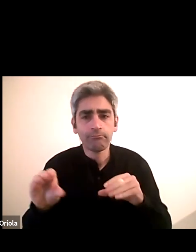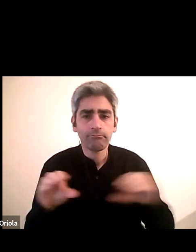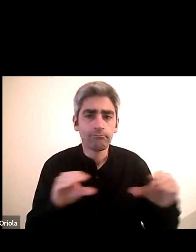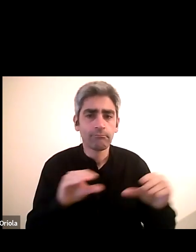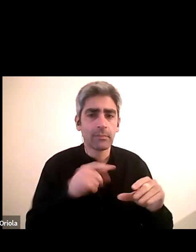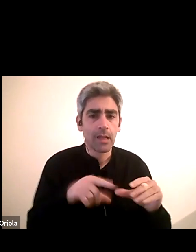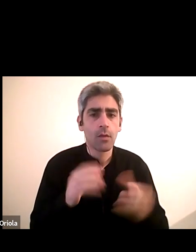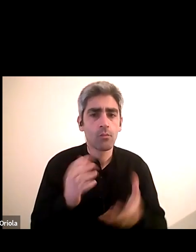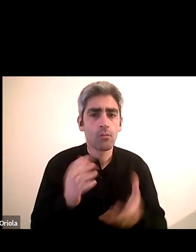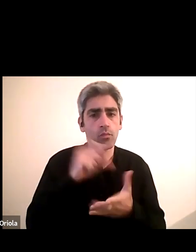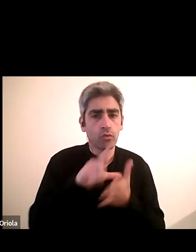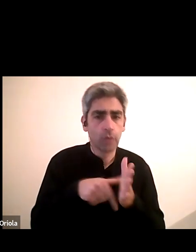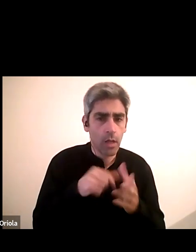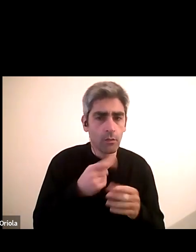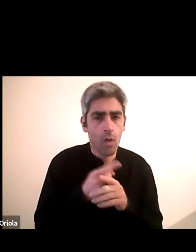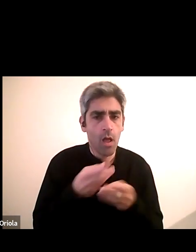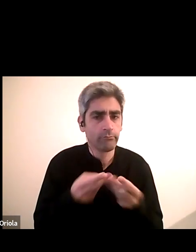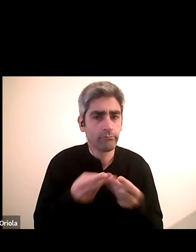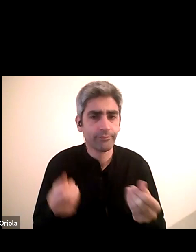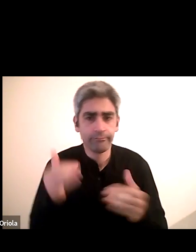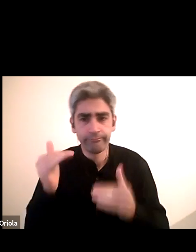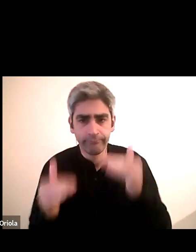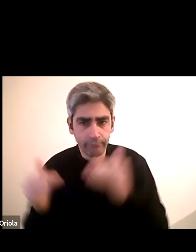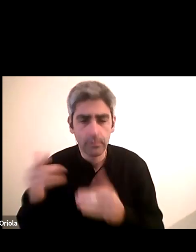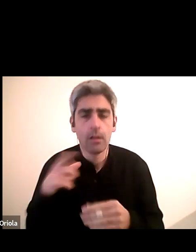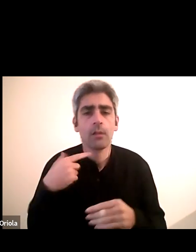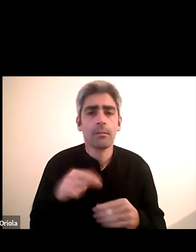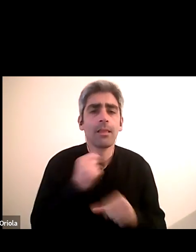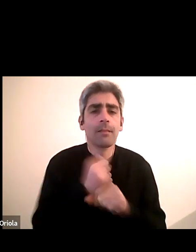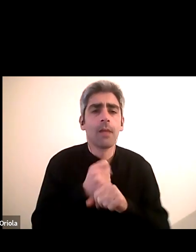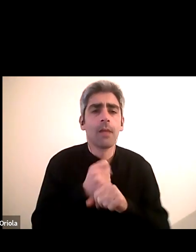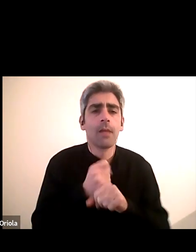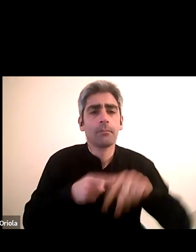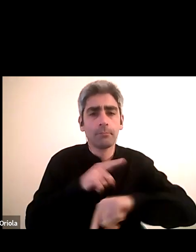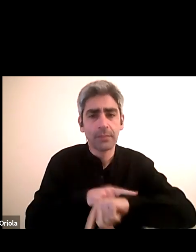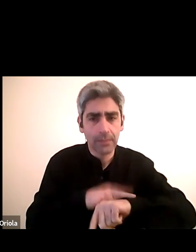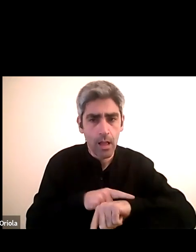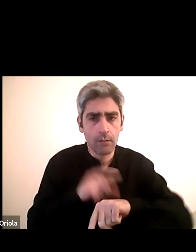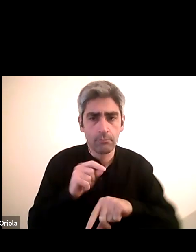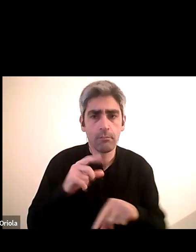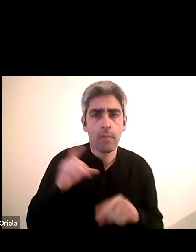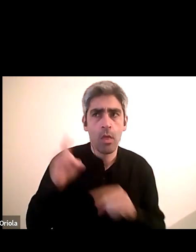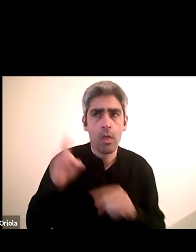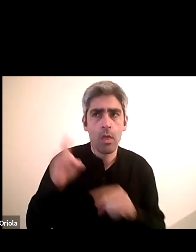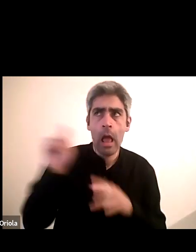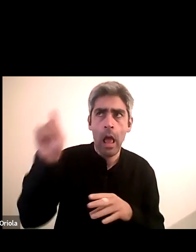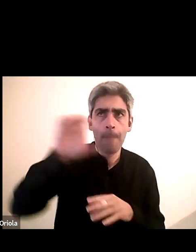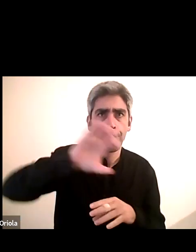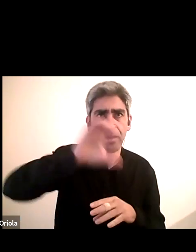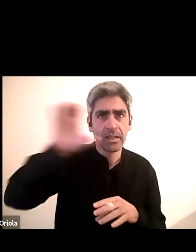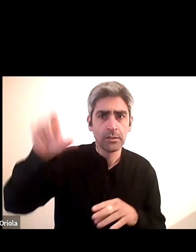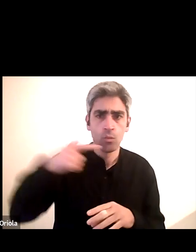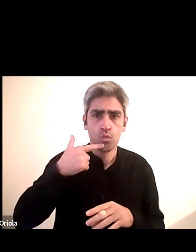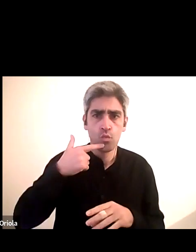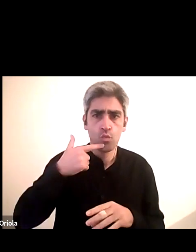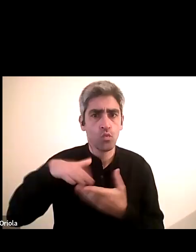um autor lhe chamou. O trabalho a tempo parcial, que em alguns países europeus tem bastante peso e que em Portugal